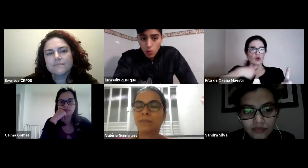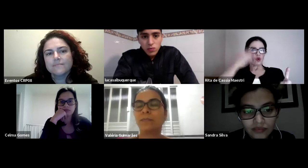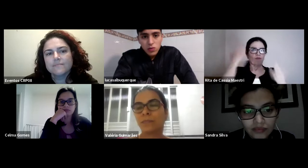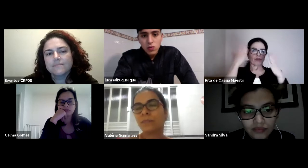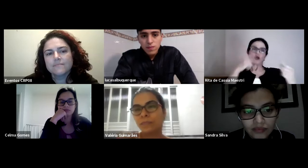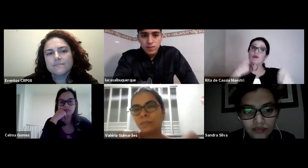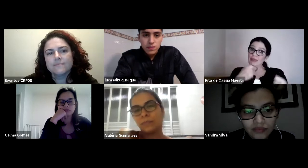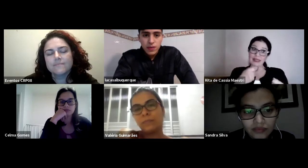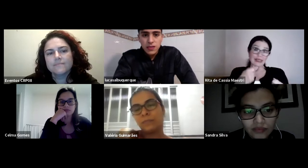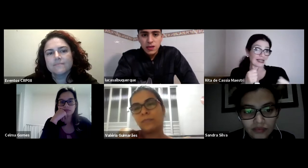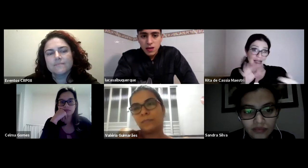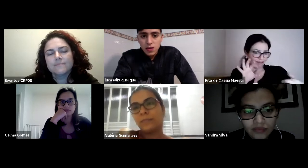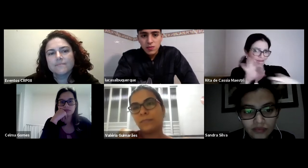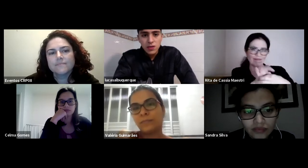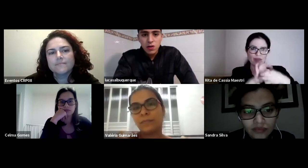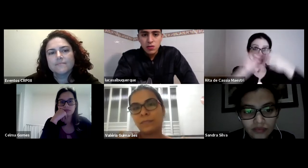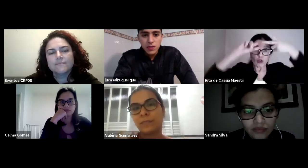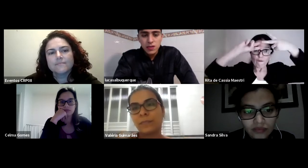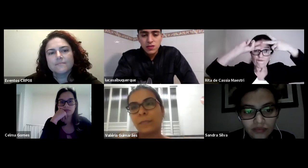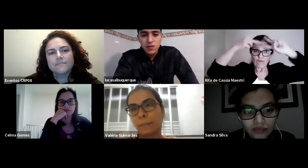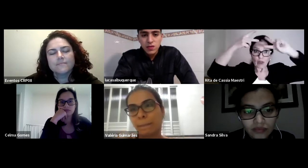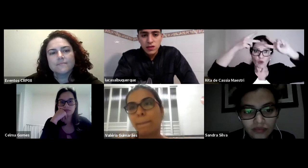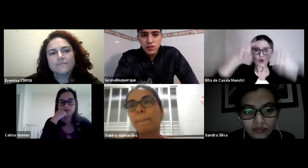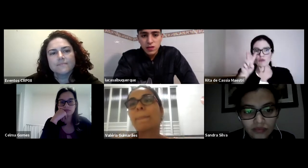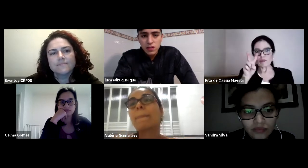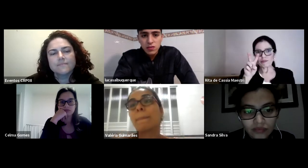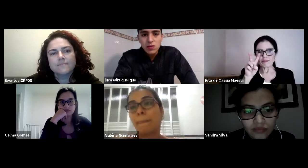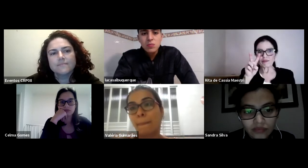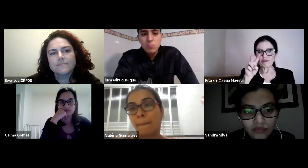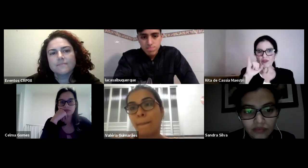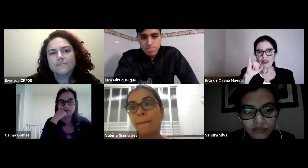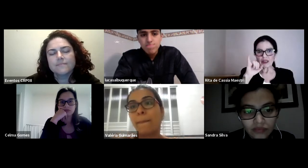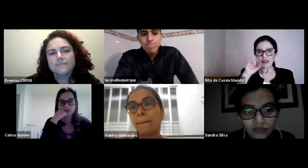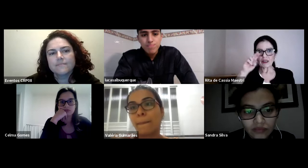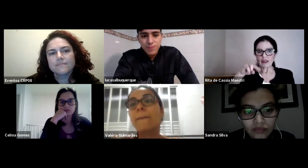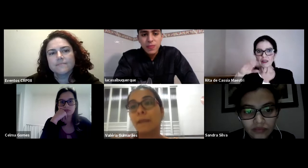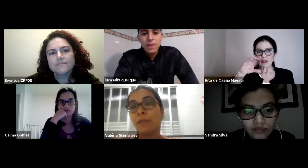com o paciente, né? O psicólogo precisa desenvolver esse vínculo.